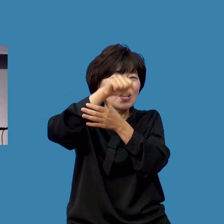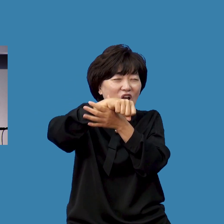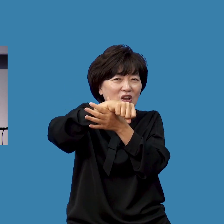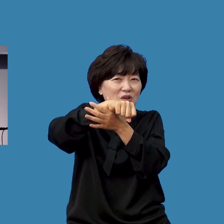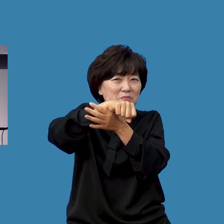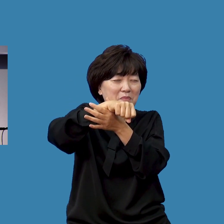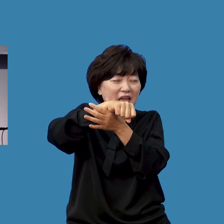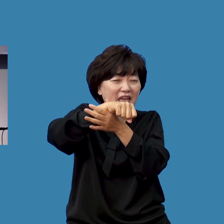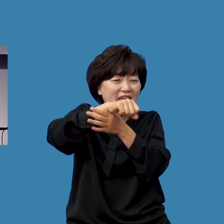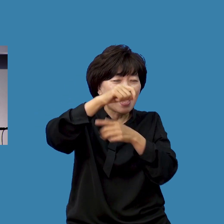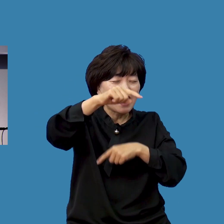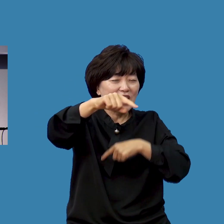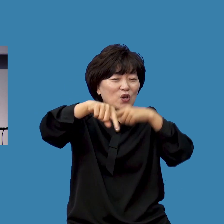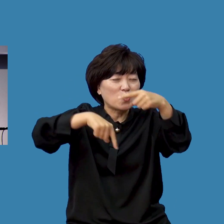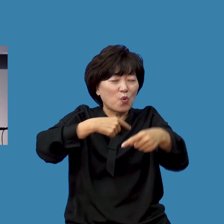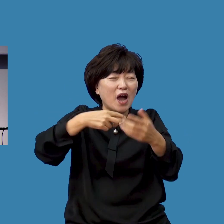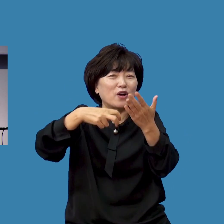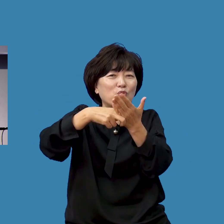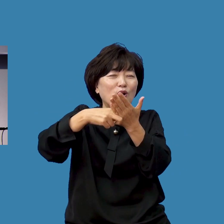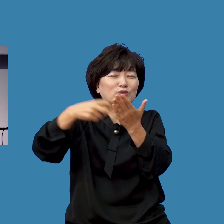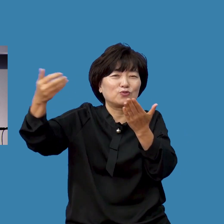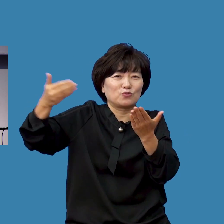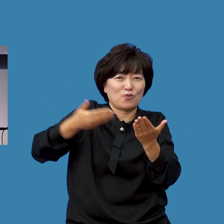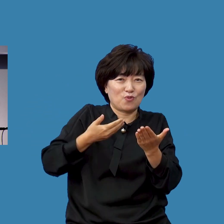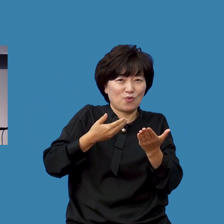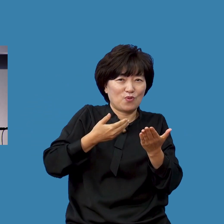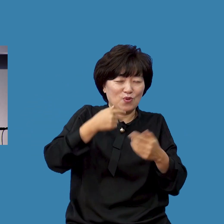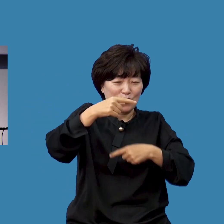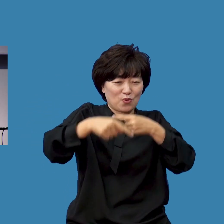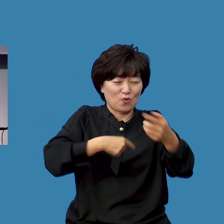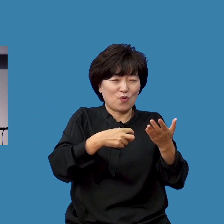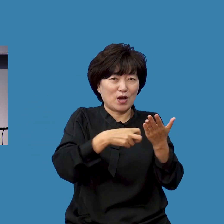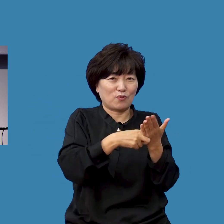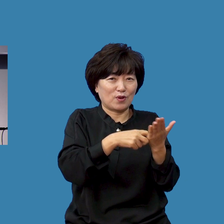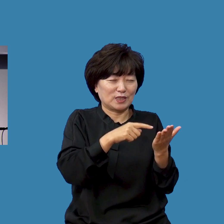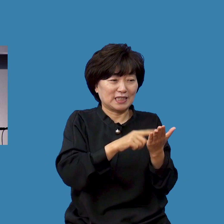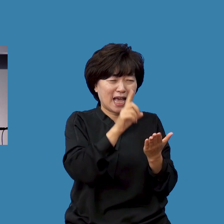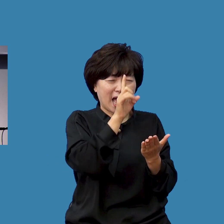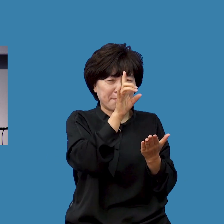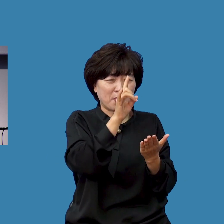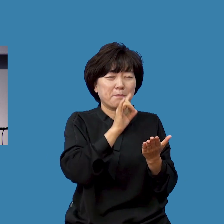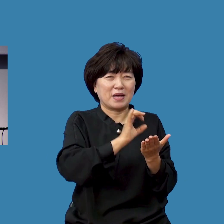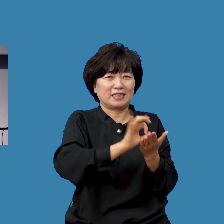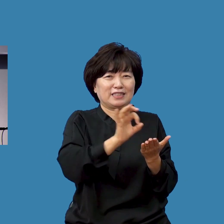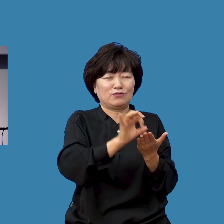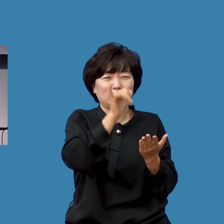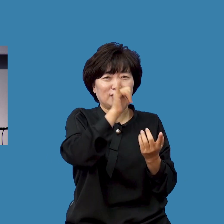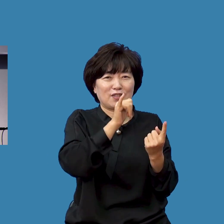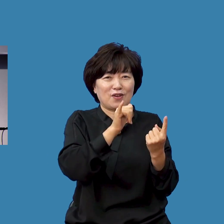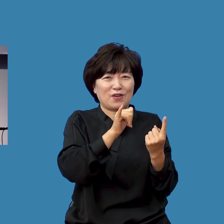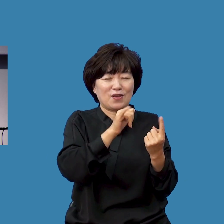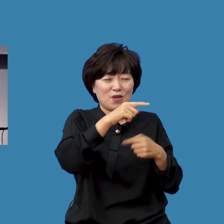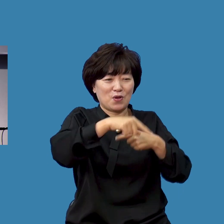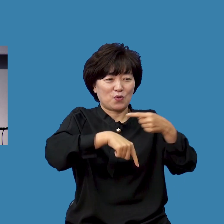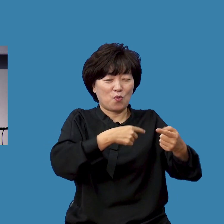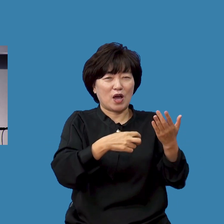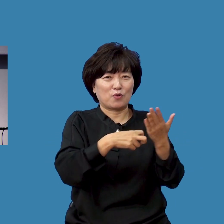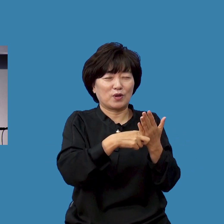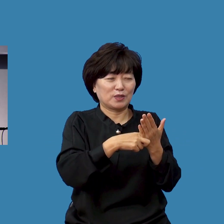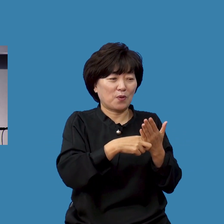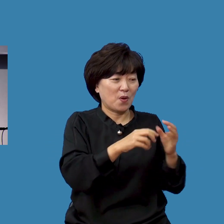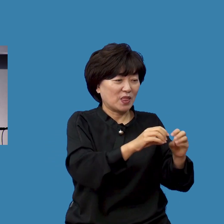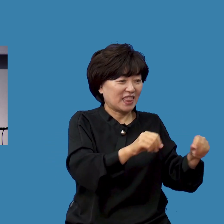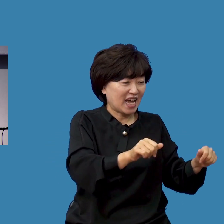열매 교환권을 주시는 거야. 근데 이 교환권은요, 한 번만 쓸 수 있어. 그래서